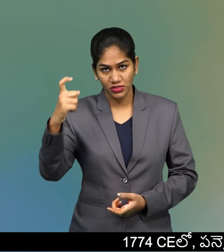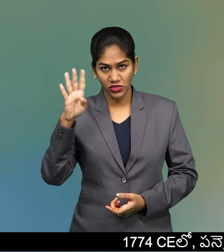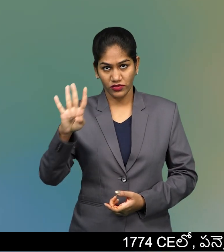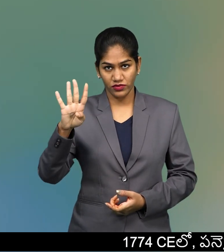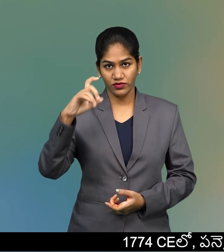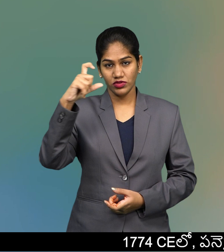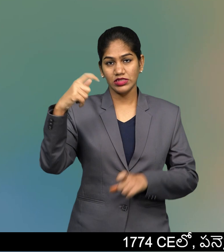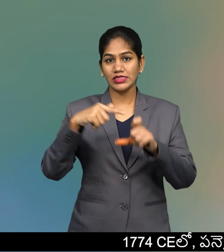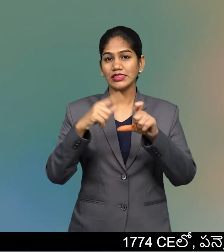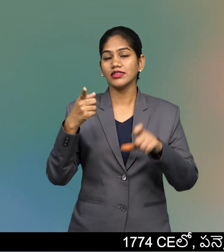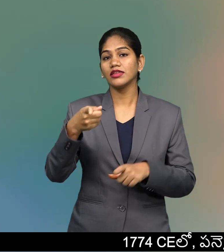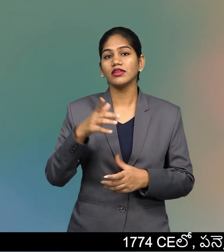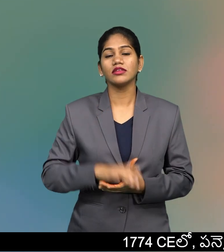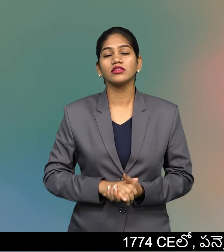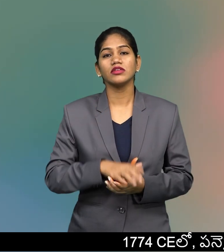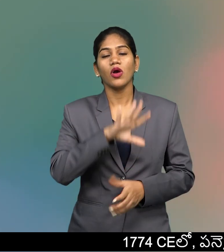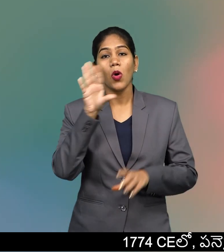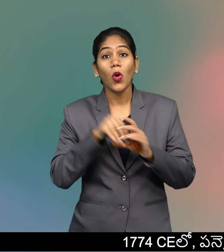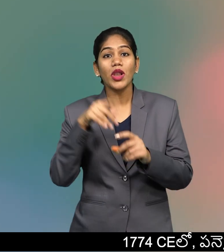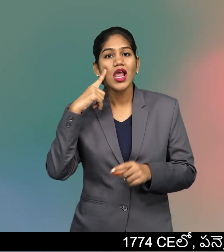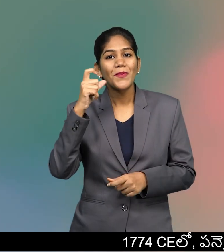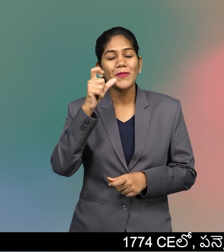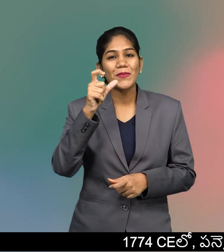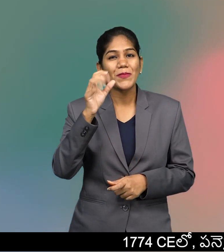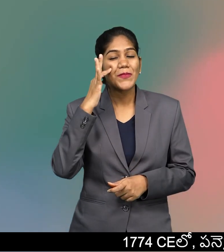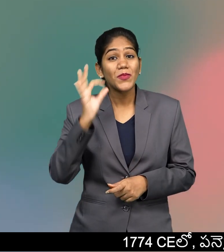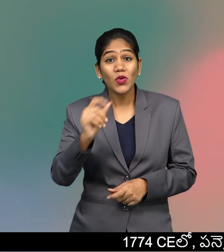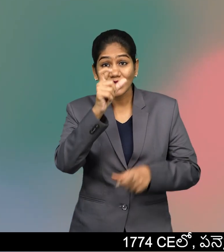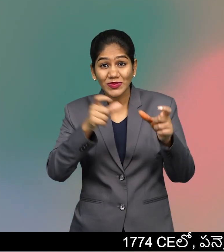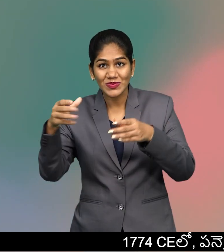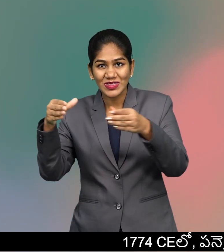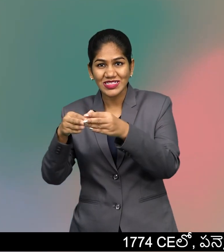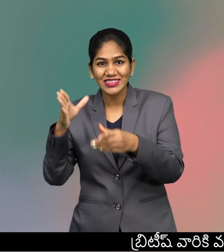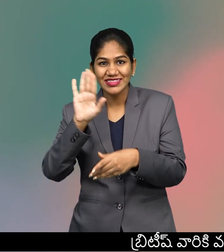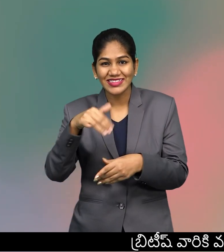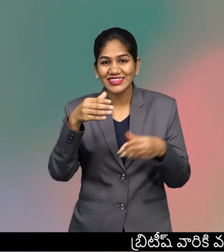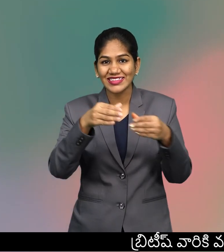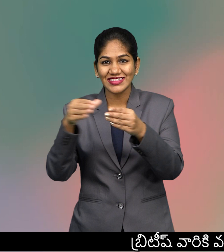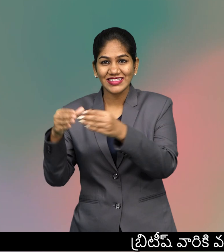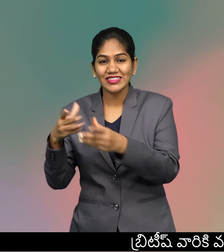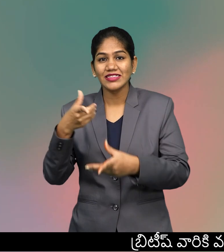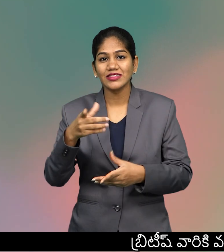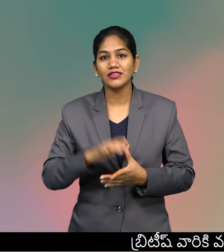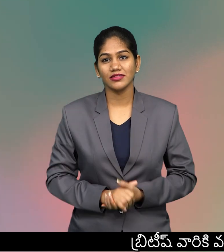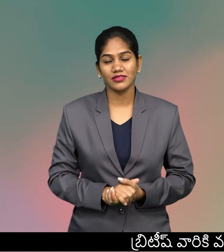1774 CEలో 12 కాలనీల ప్రతినిధులు బ్రిటిష్ వారికి వ్యతిరేకంగా